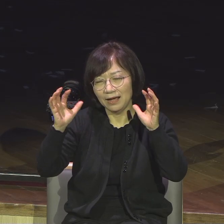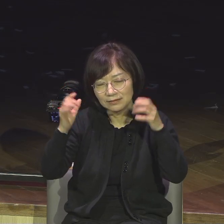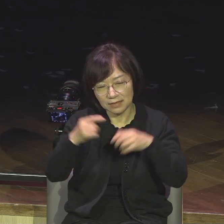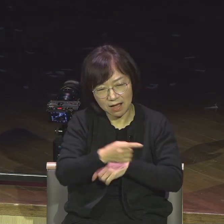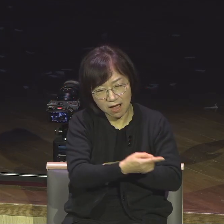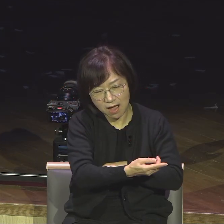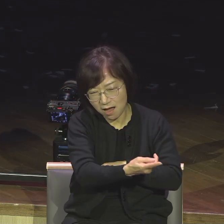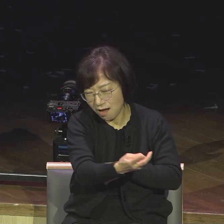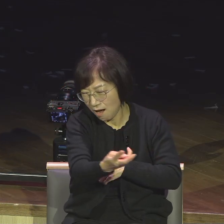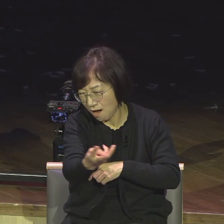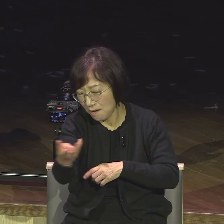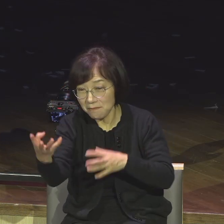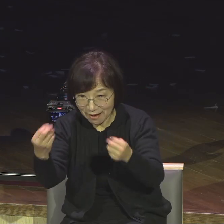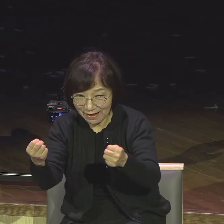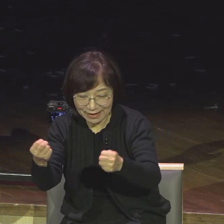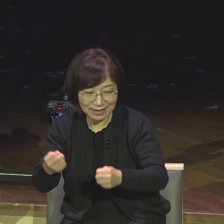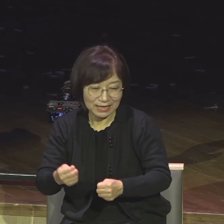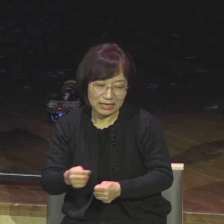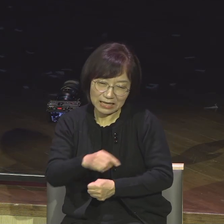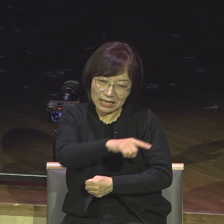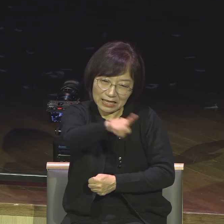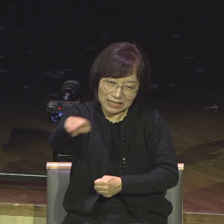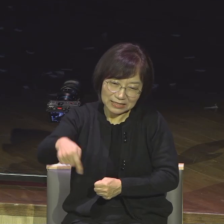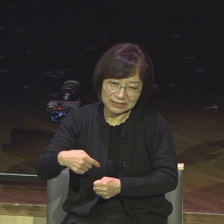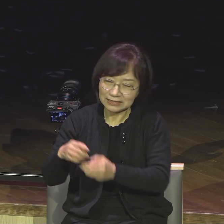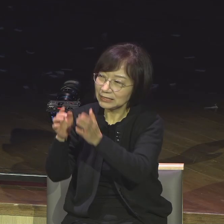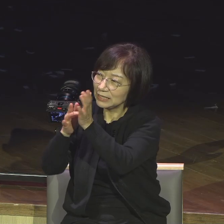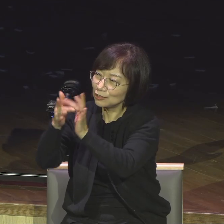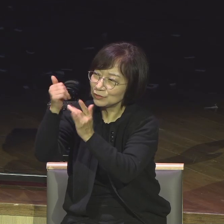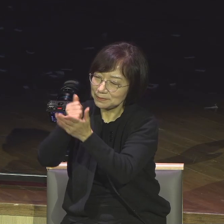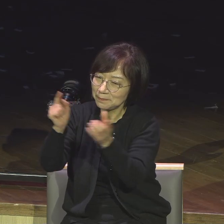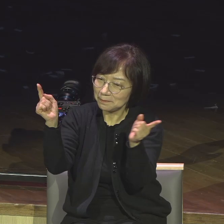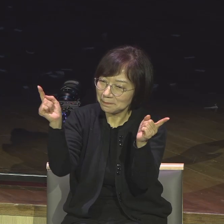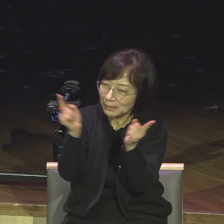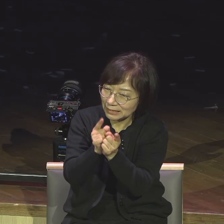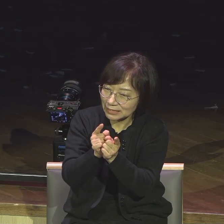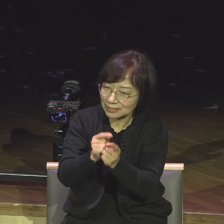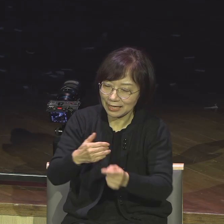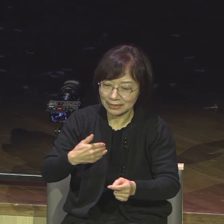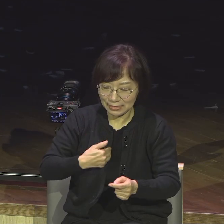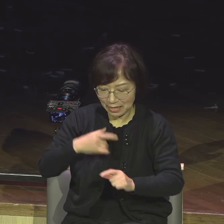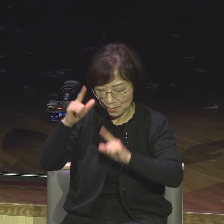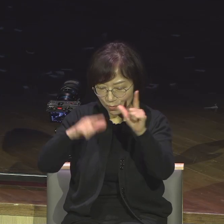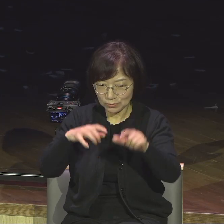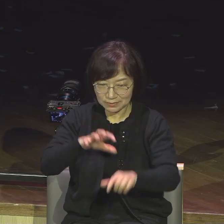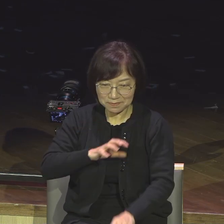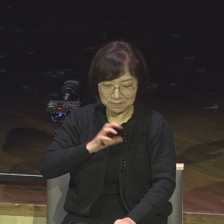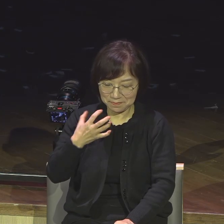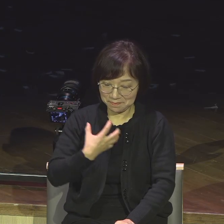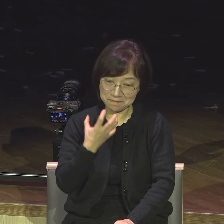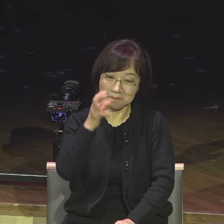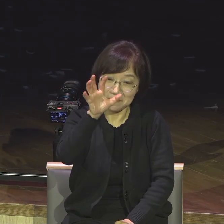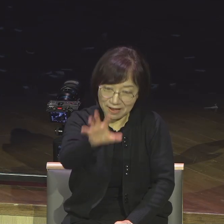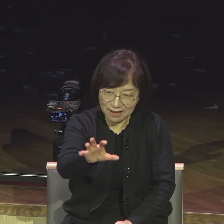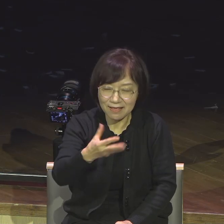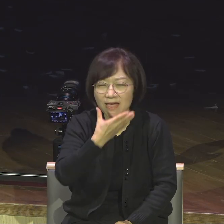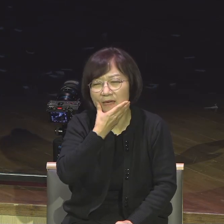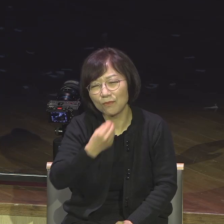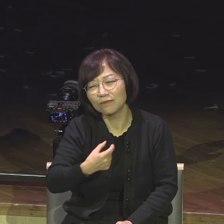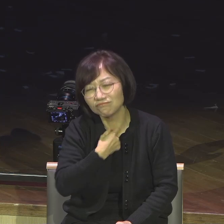만난 예수님을 만나서 나처럼 행복해지길 원했단다. 그래서 아이들을